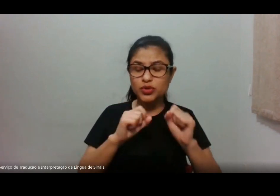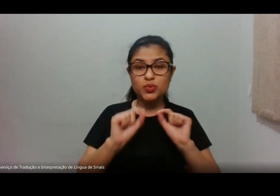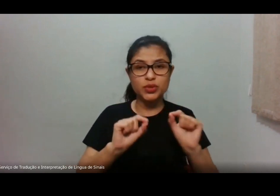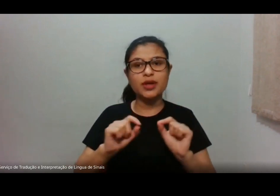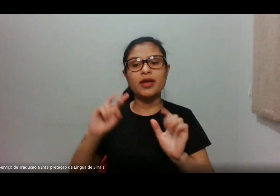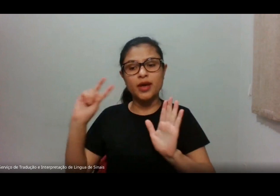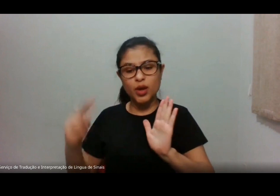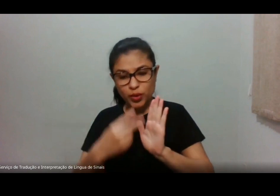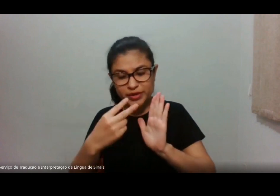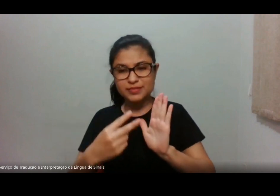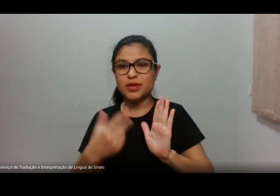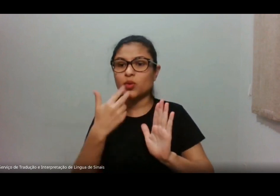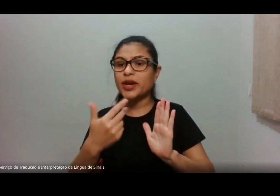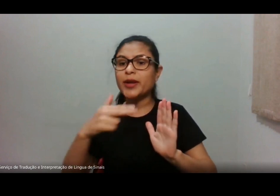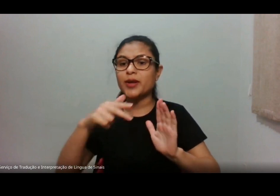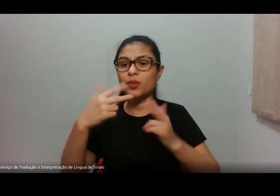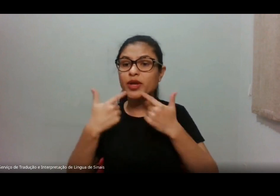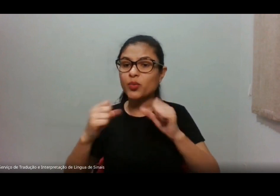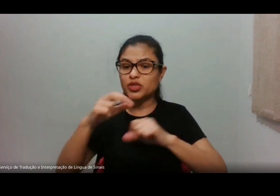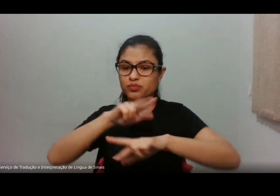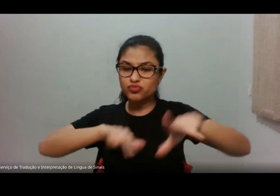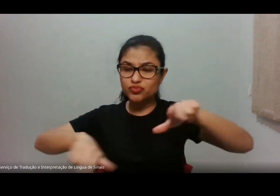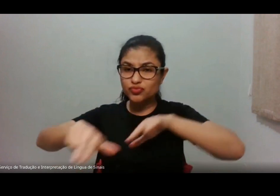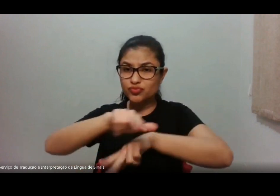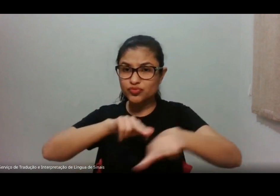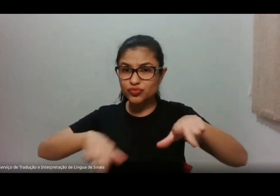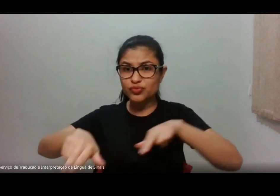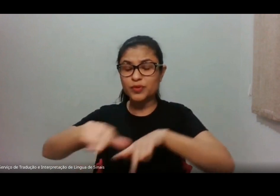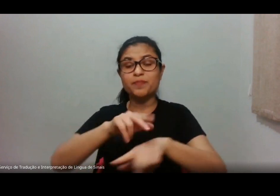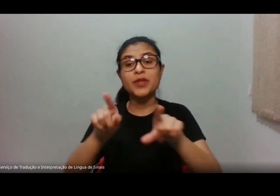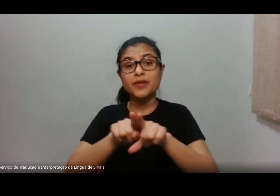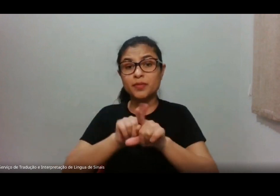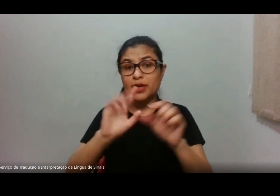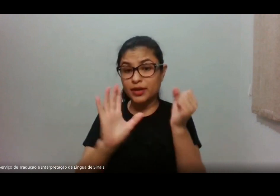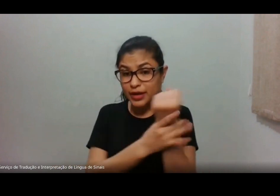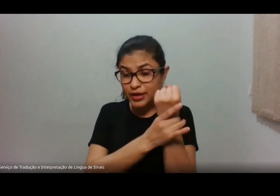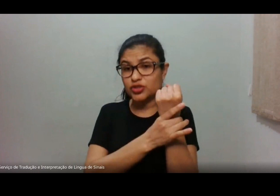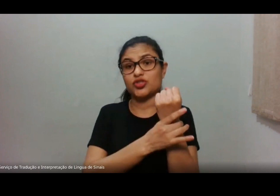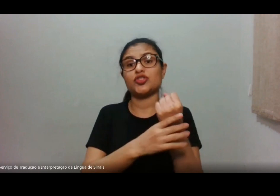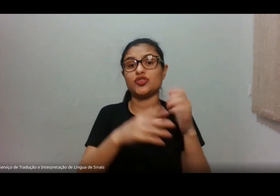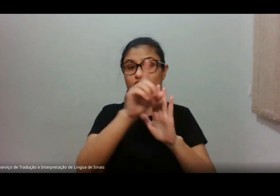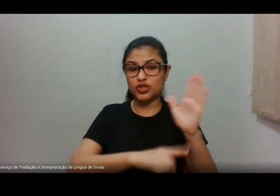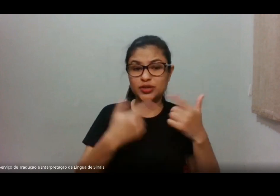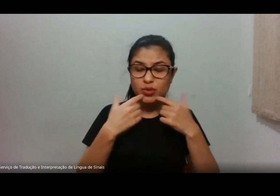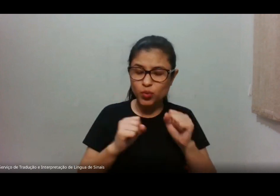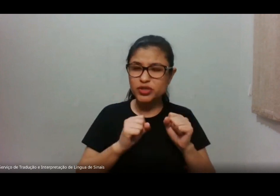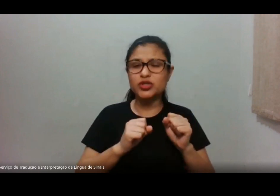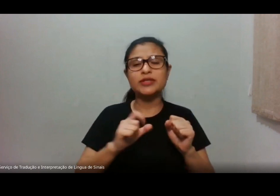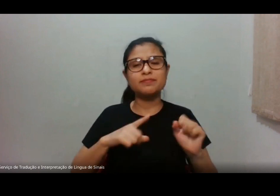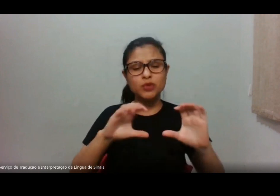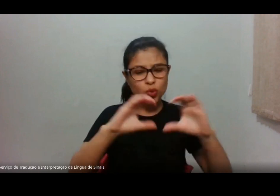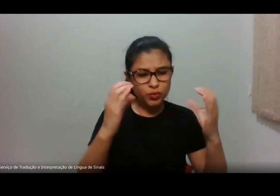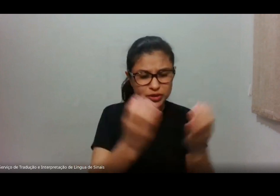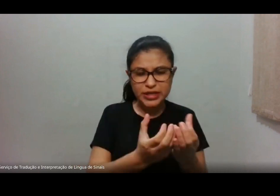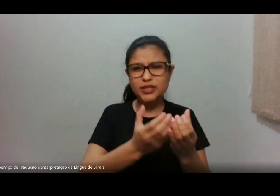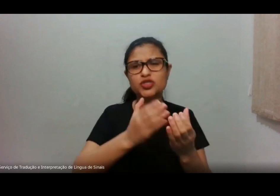do reconhecimento da diversidade linguística e da garantia de direitos linguísticos a comunidades linguisticamente,